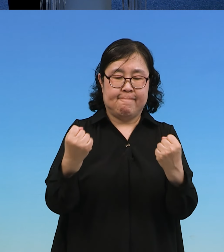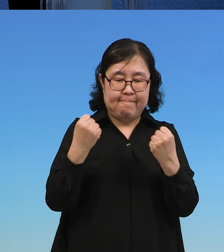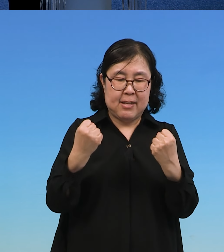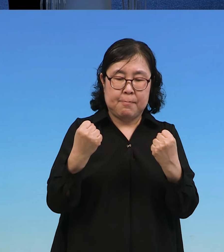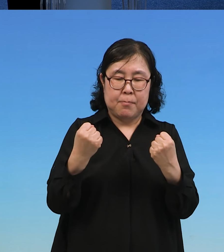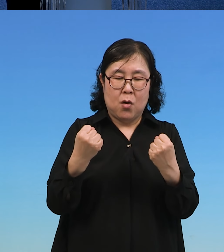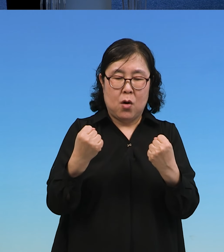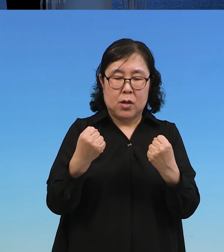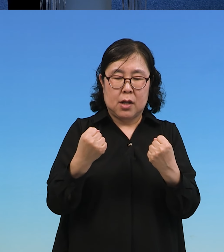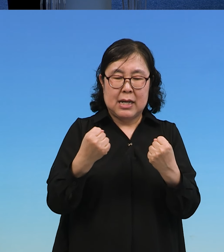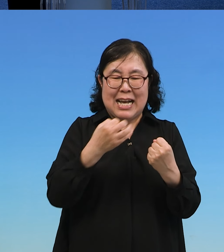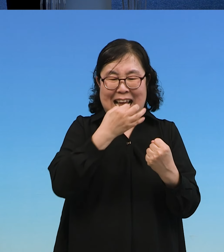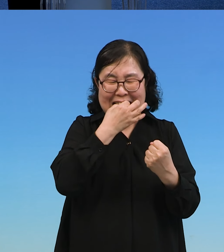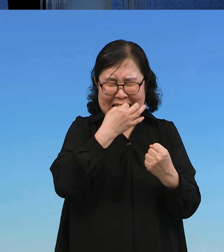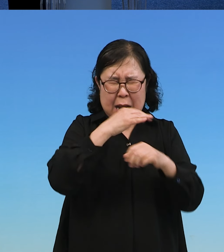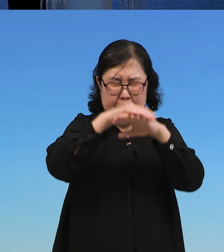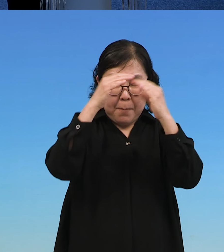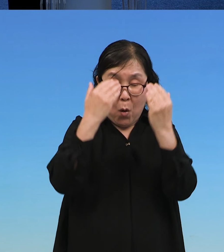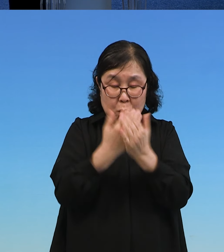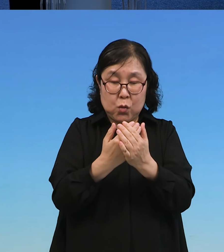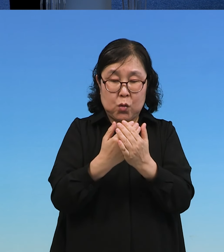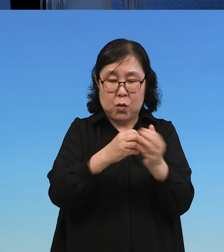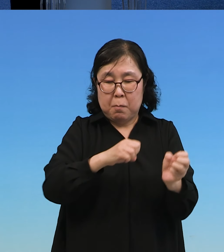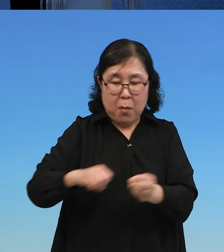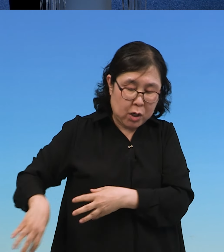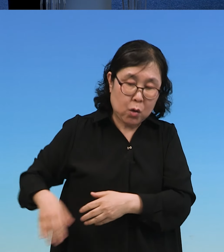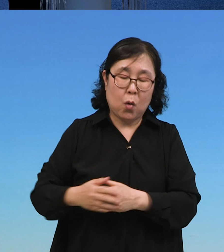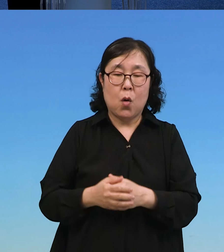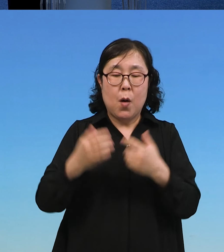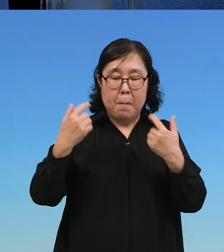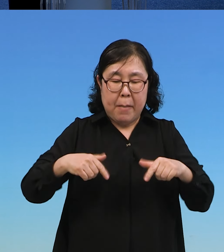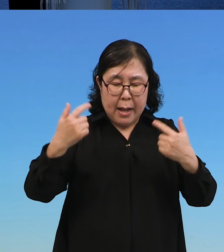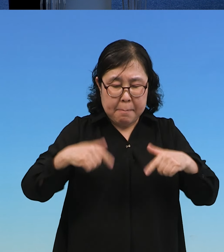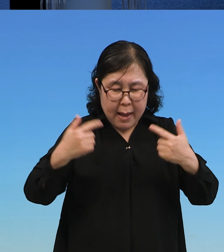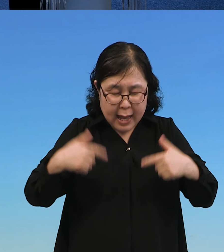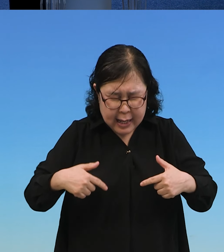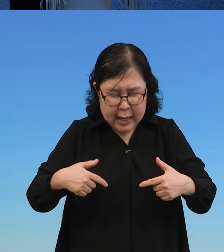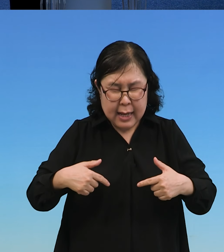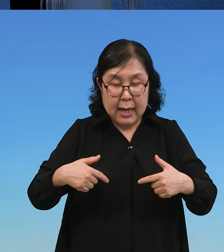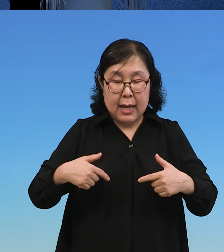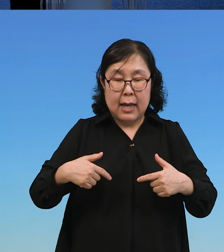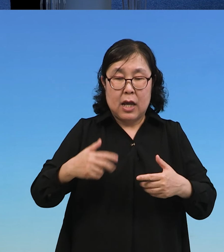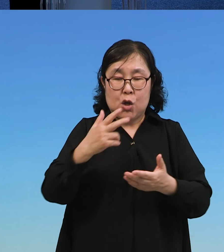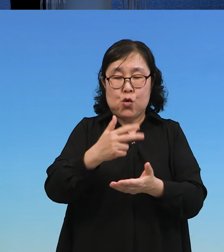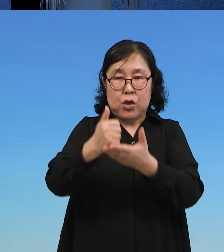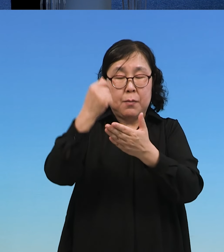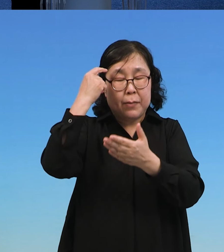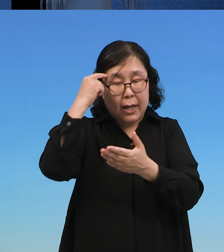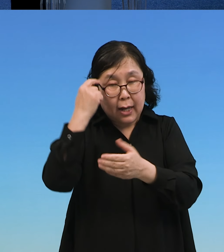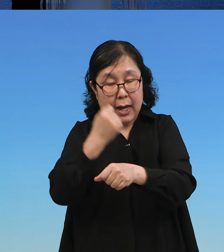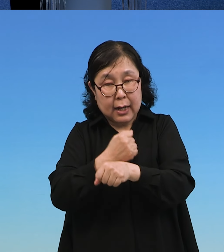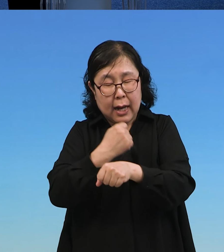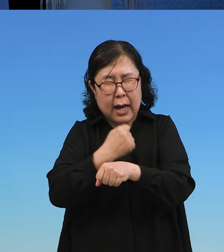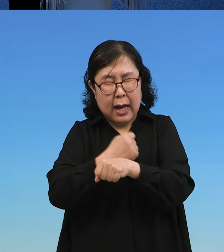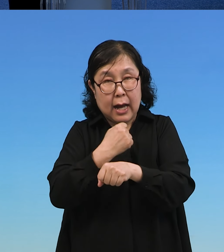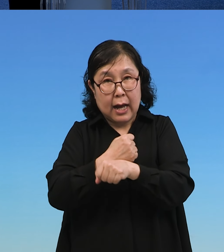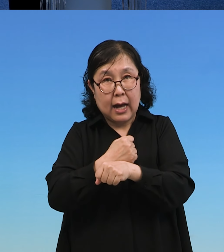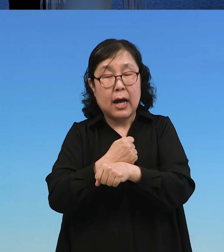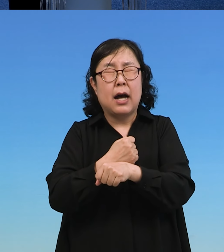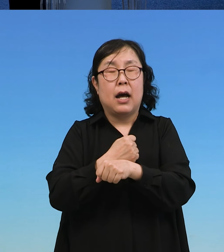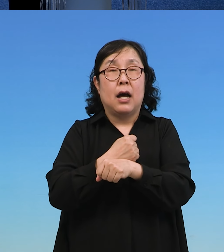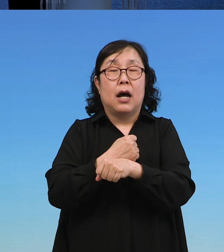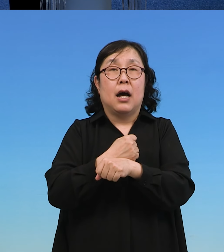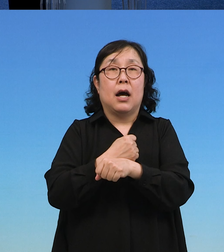다 죽이면서 정말 하루하루 쓰러지다시피 하며 주님 생각하며 이겨내는 저의 삶에